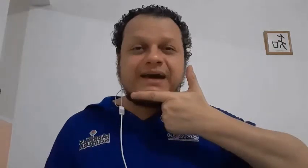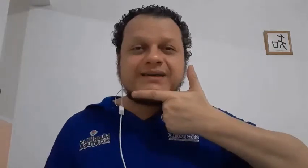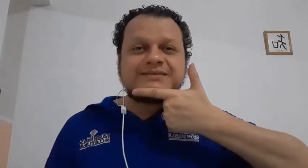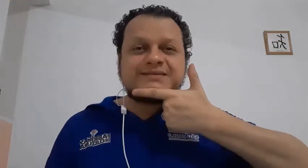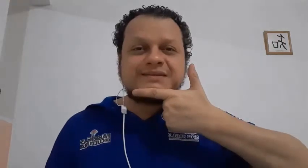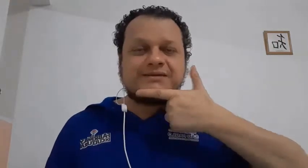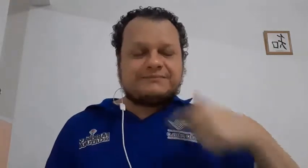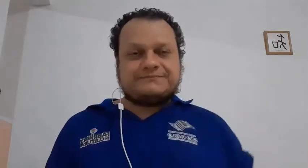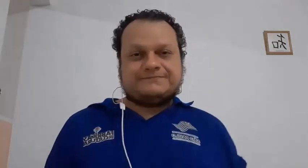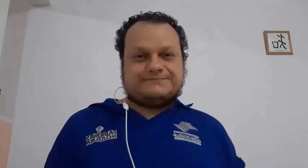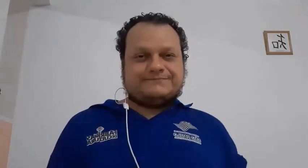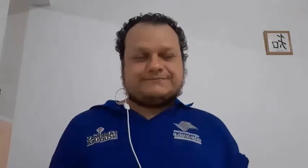S.